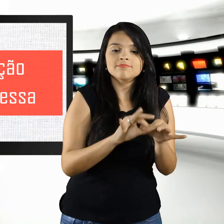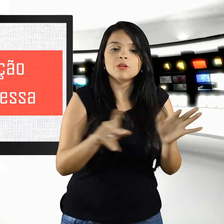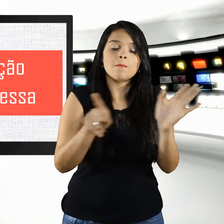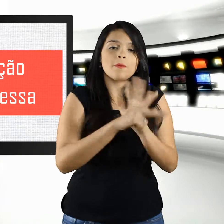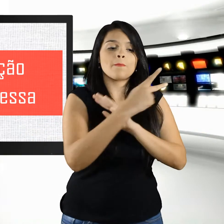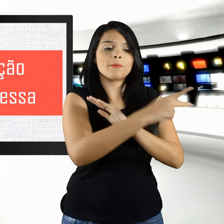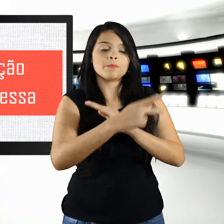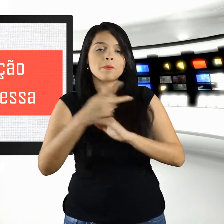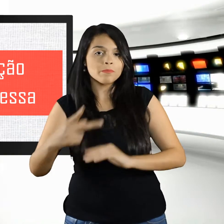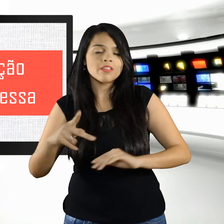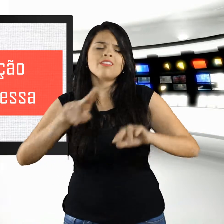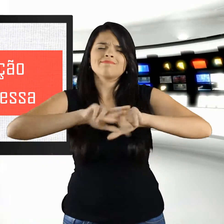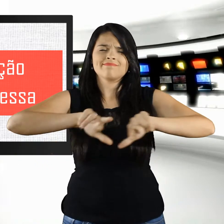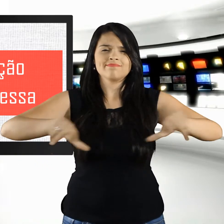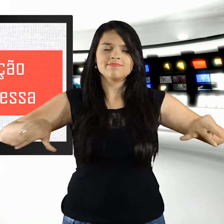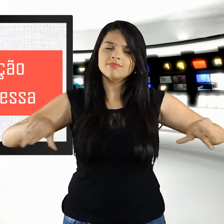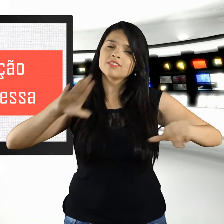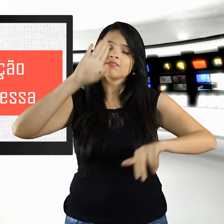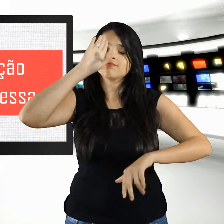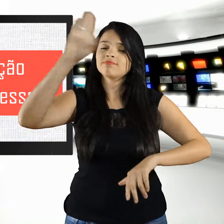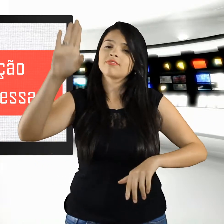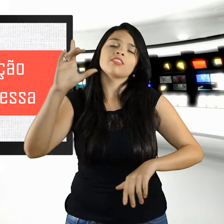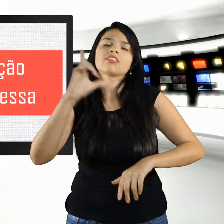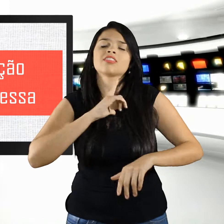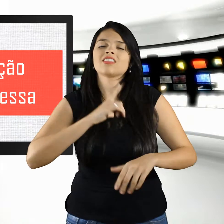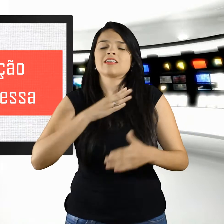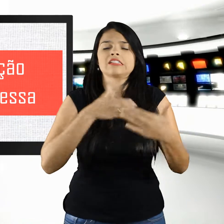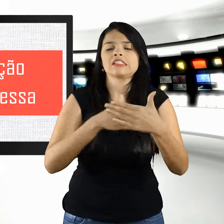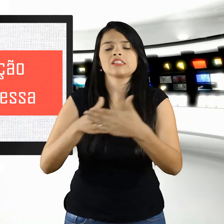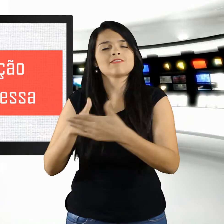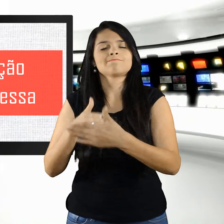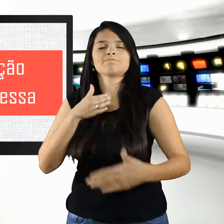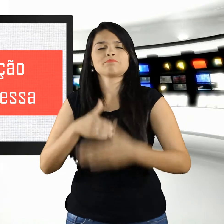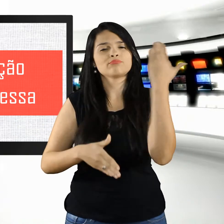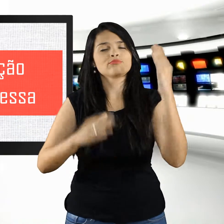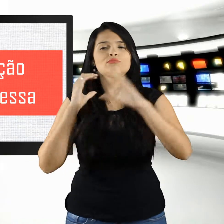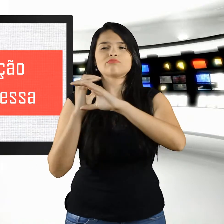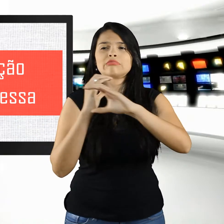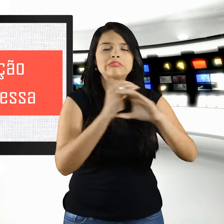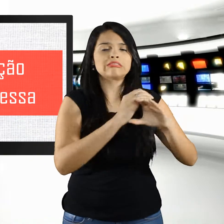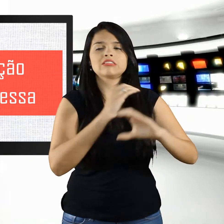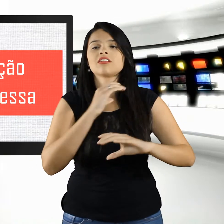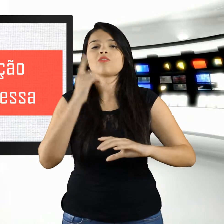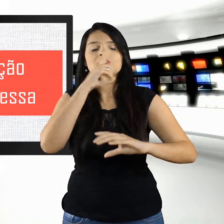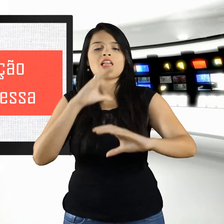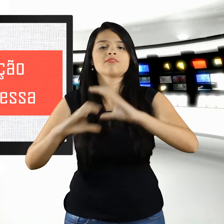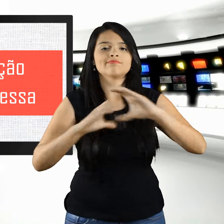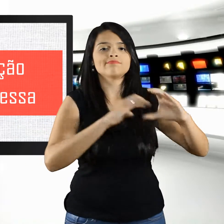escola, entre outros, essencialmente para eliminar as barreiras comunicativas e pedagógicas na formação acadêmica dos estudantes